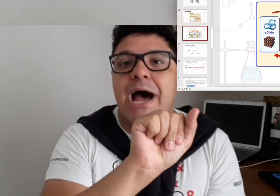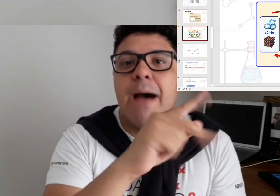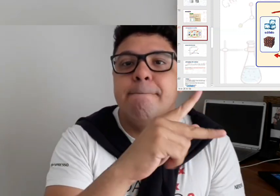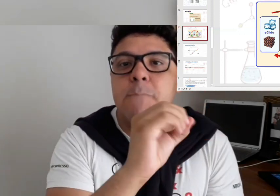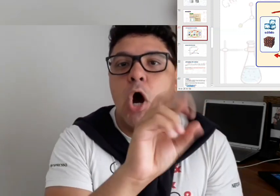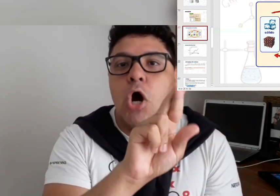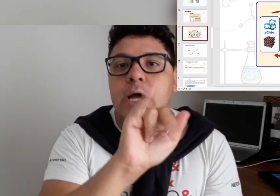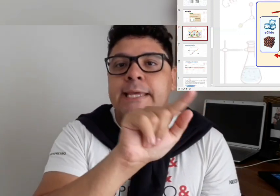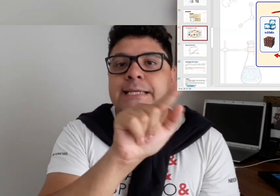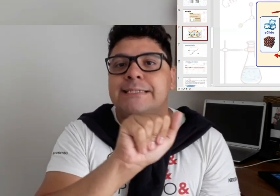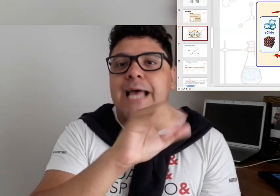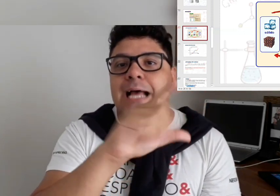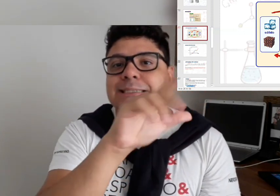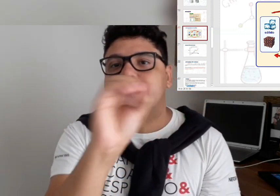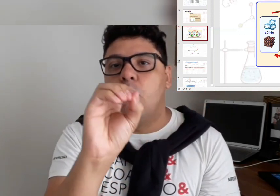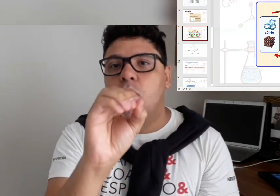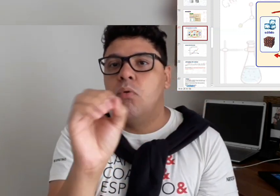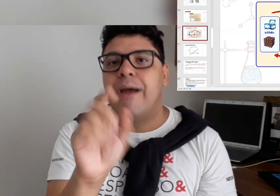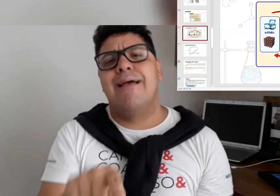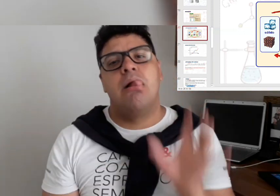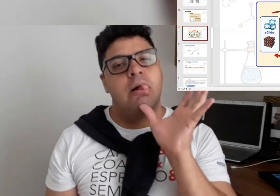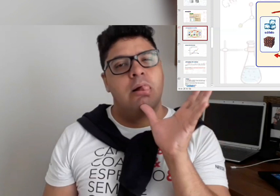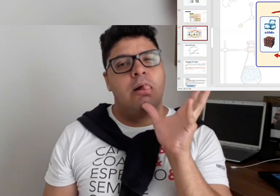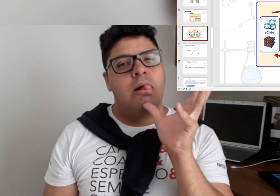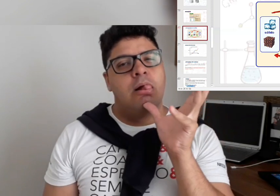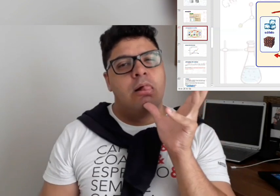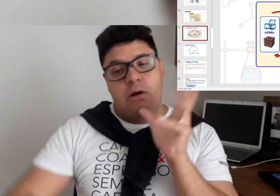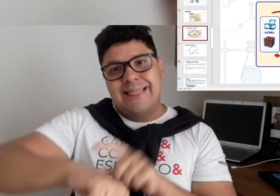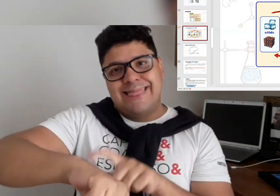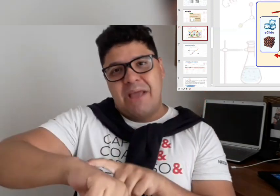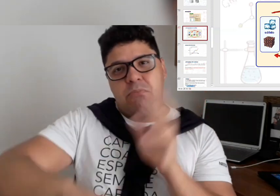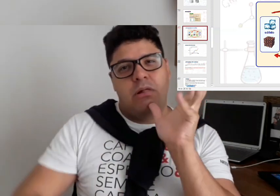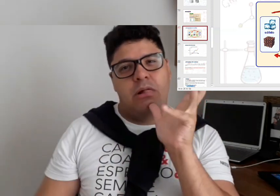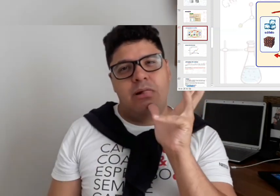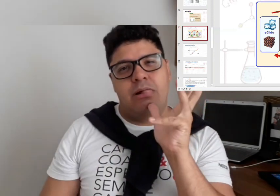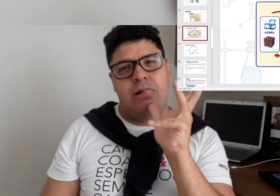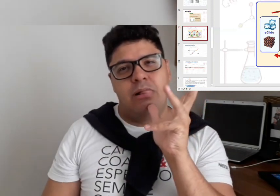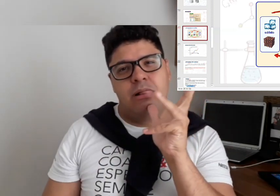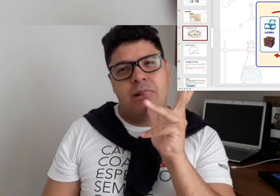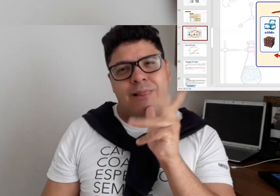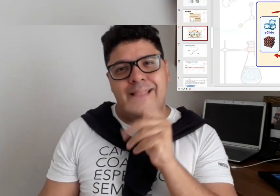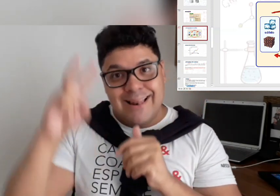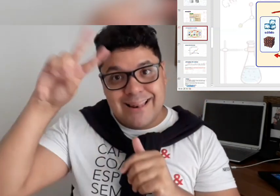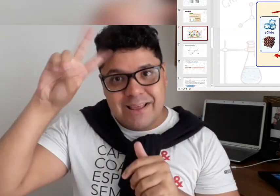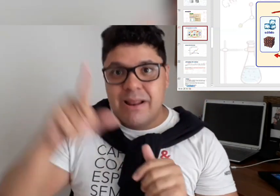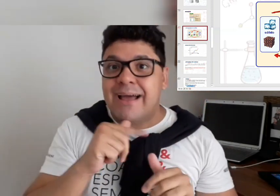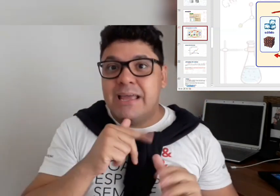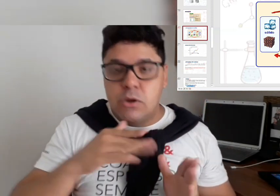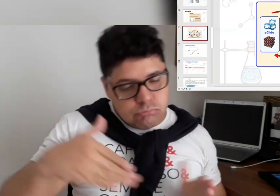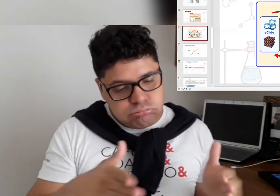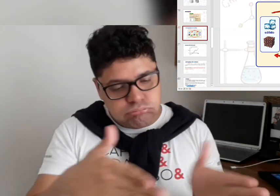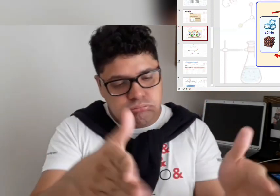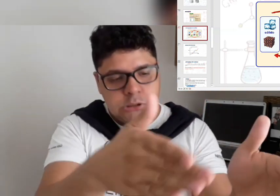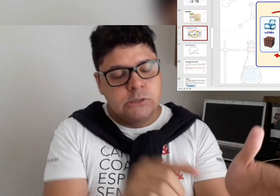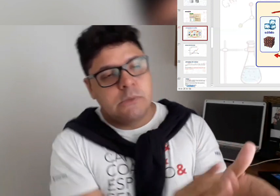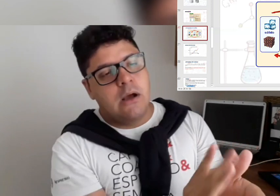lento, né? É como a vaporização da água dos rios para ser formada em